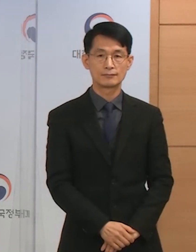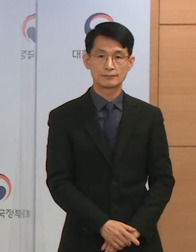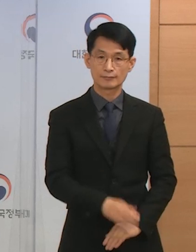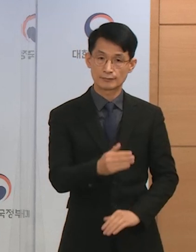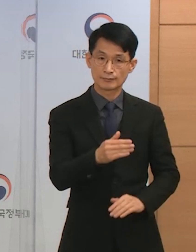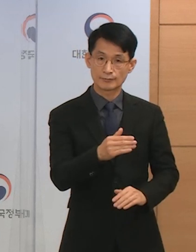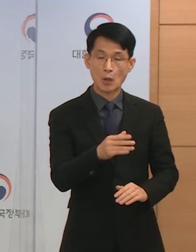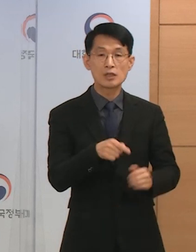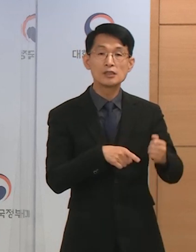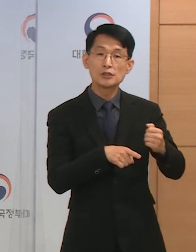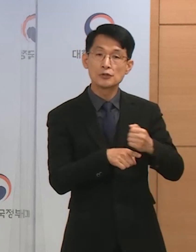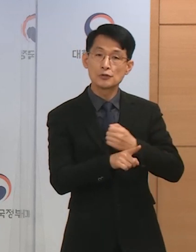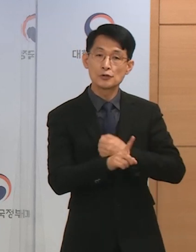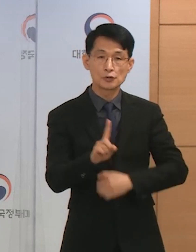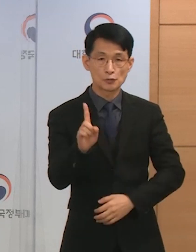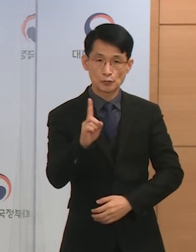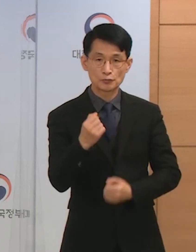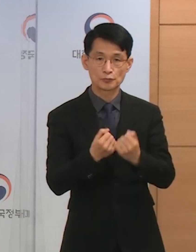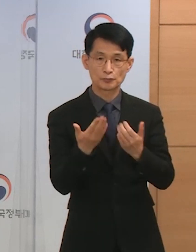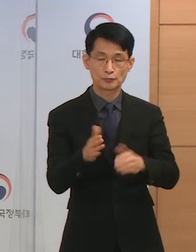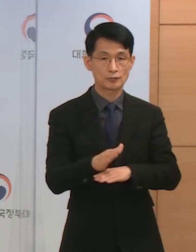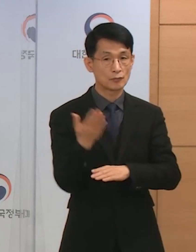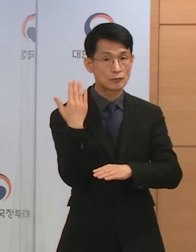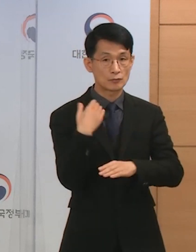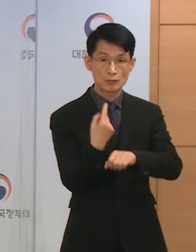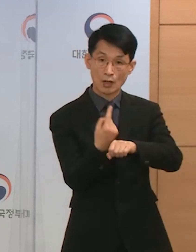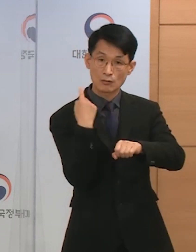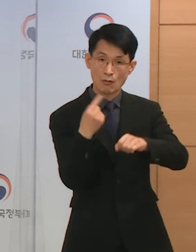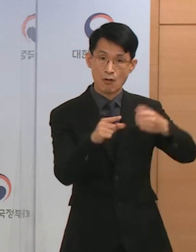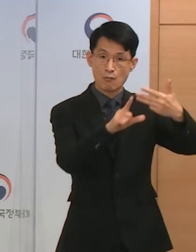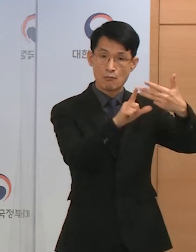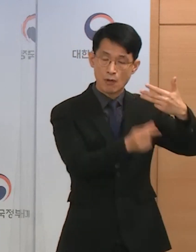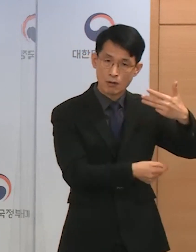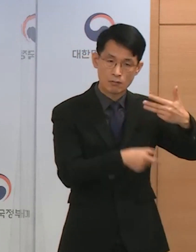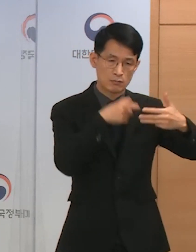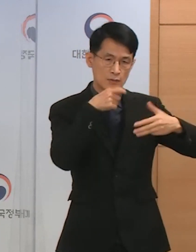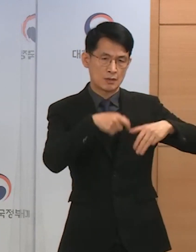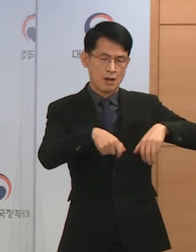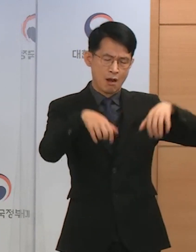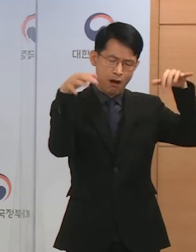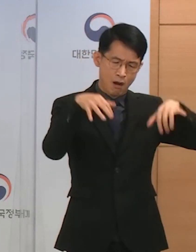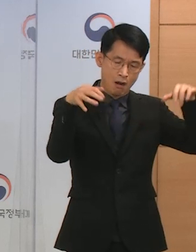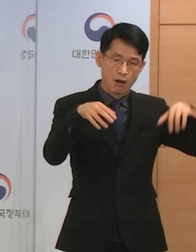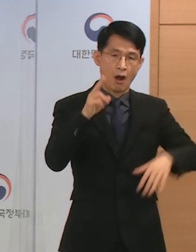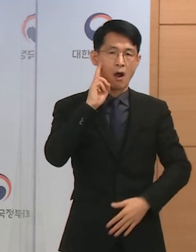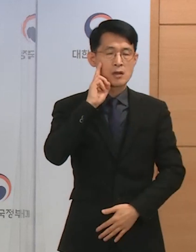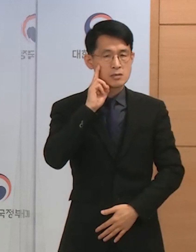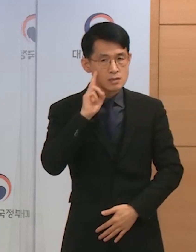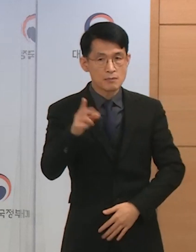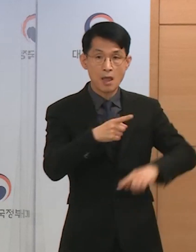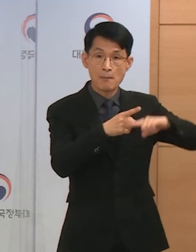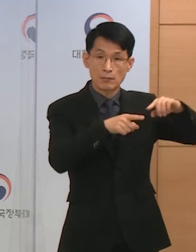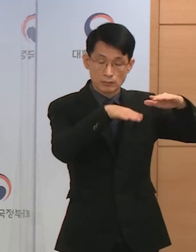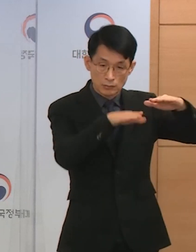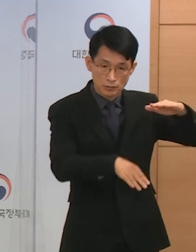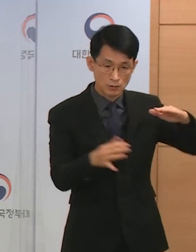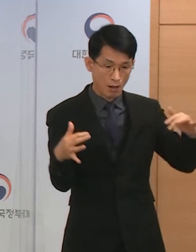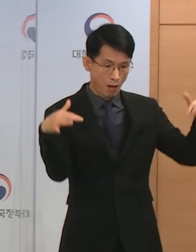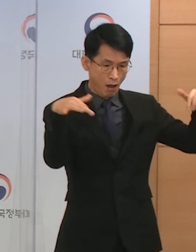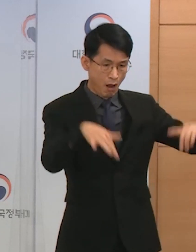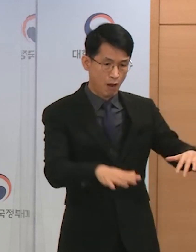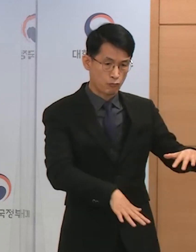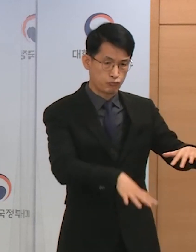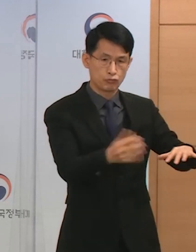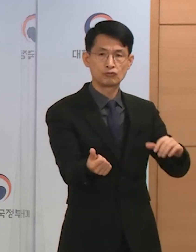추진 배경입니다. 작년 8월에 기록적인 폭우로 인해서 반지하 거주민이 사망을